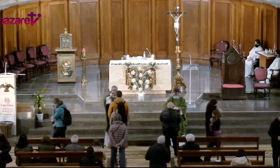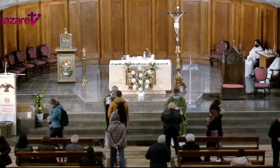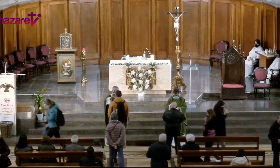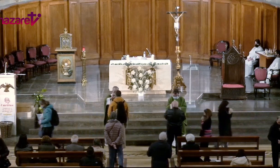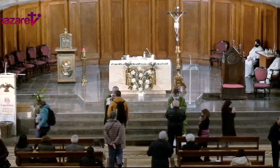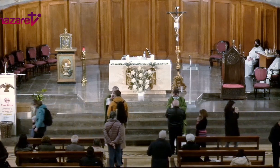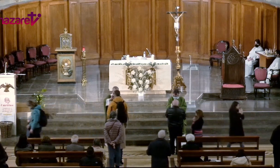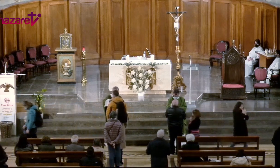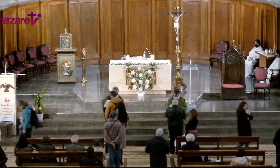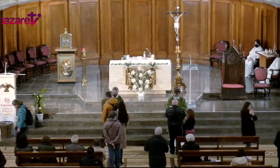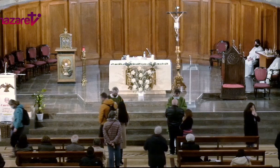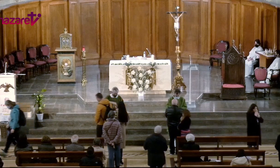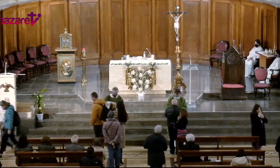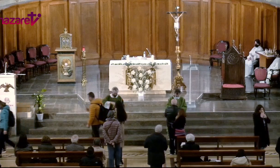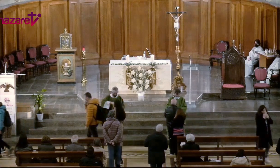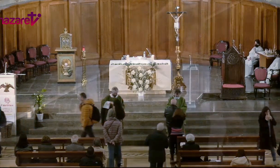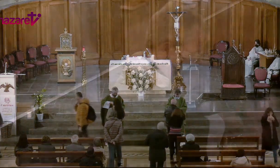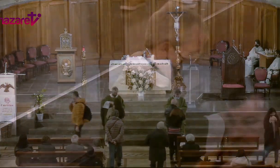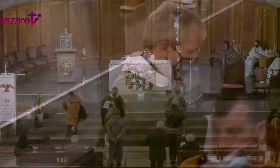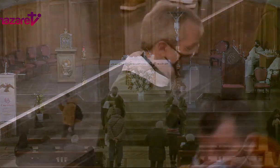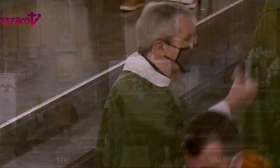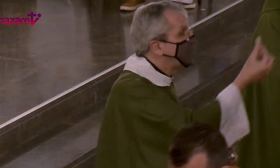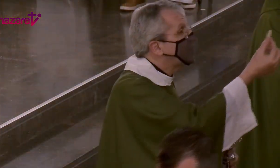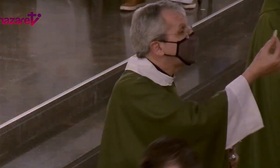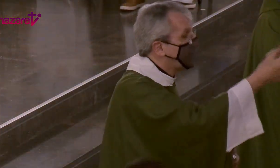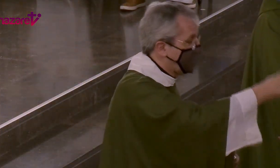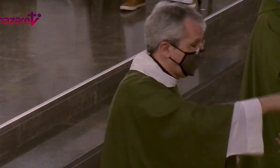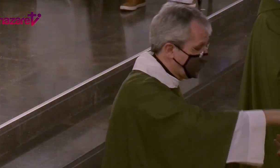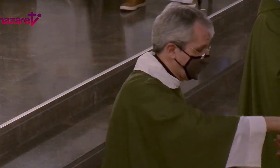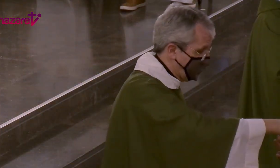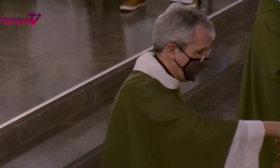imploro yo lo que imploraba y